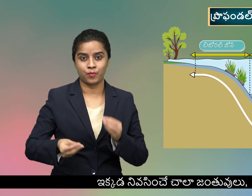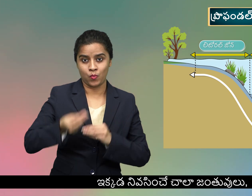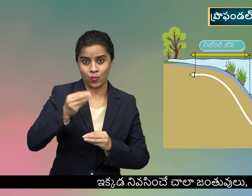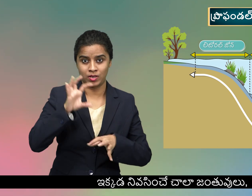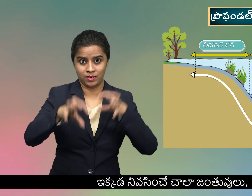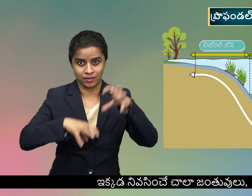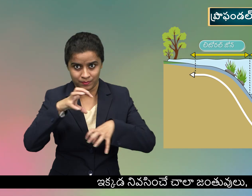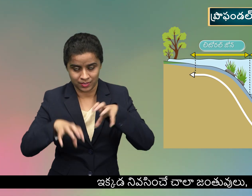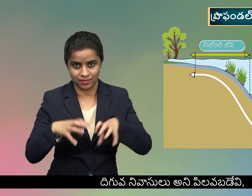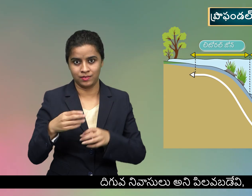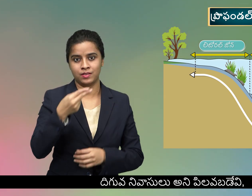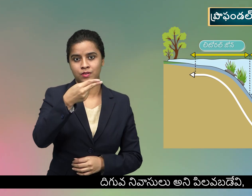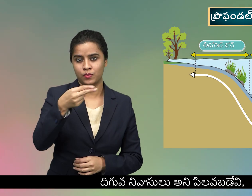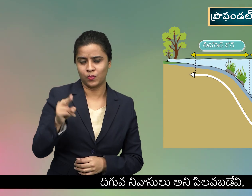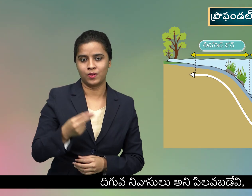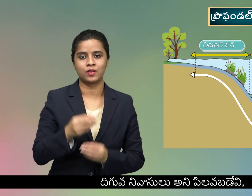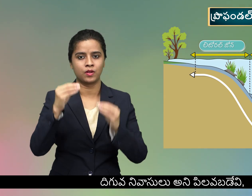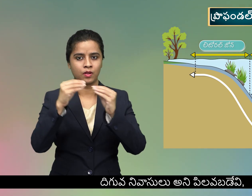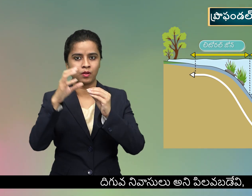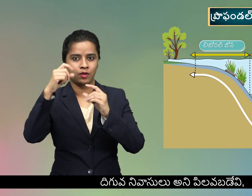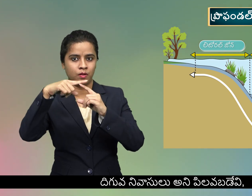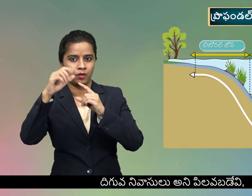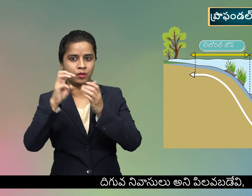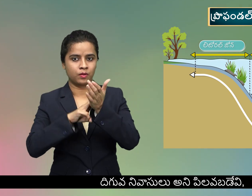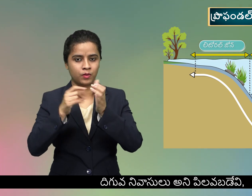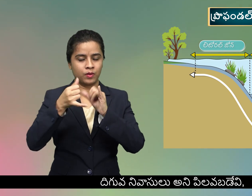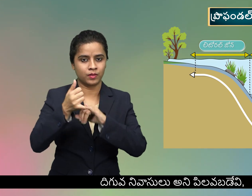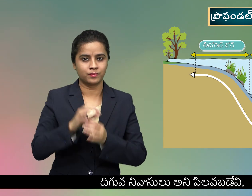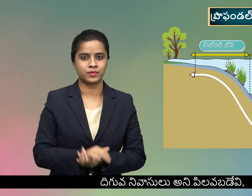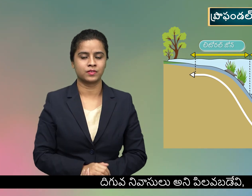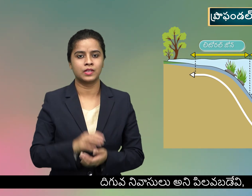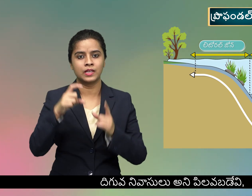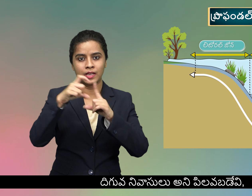ఇక్కడ నివసించే చాలా జంతువులు దిగువ నివాసులు అని పిలువబడేవి